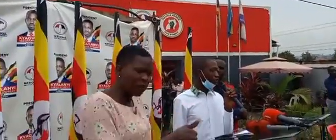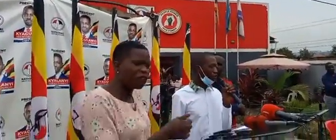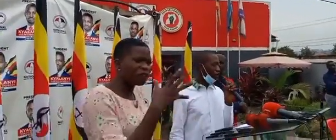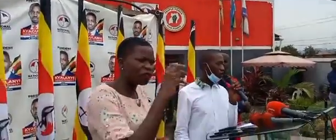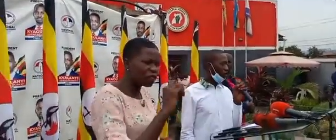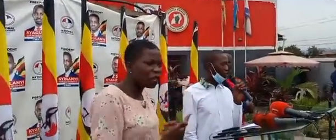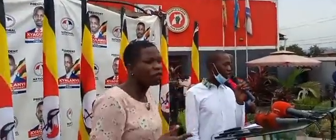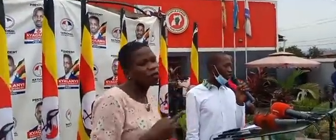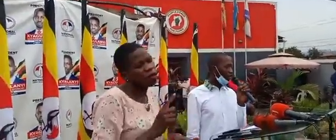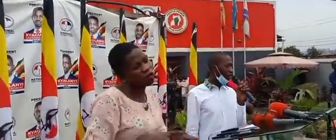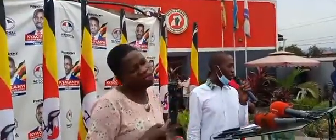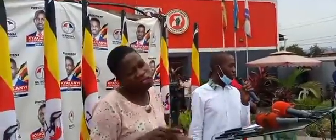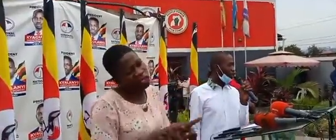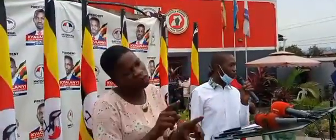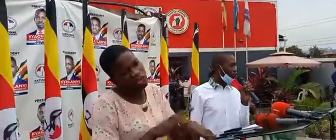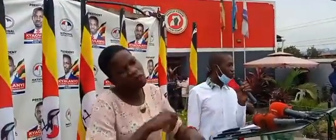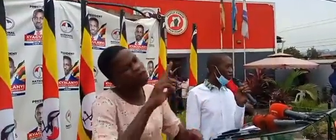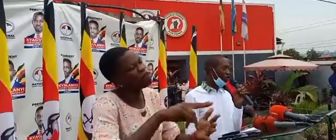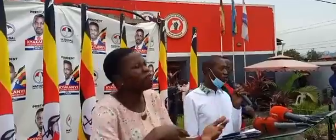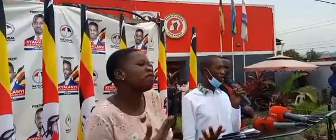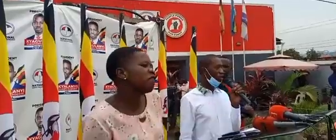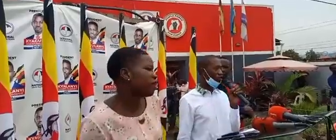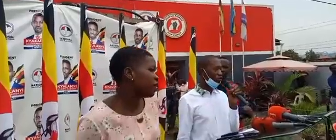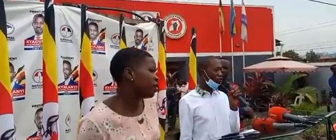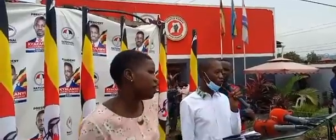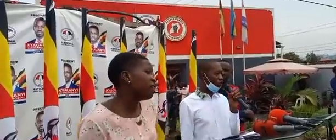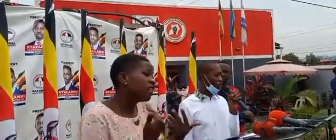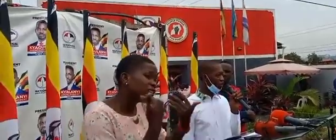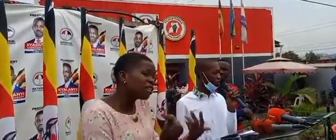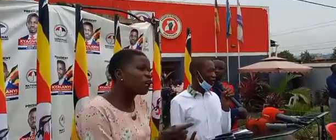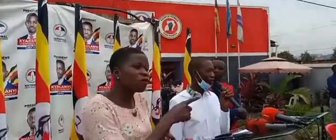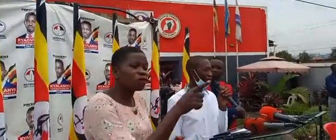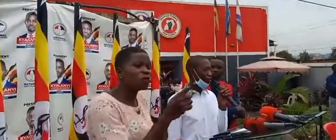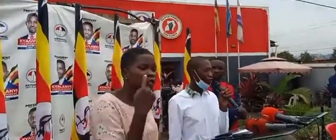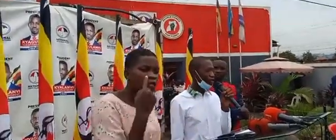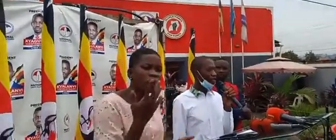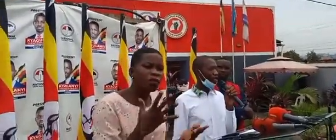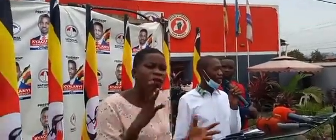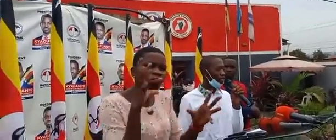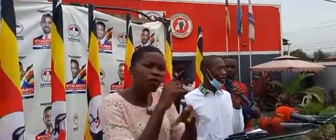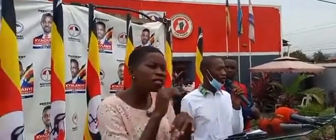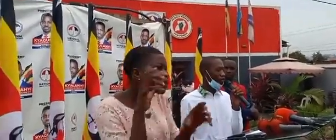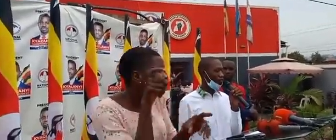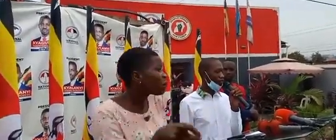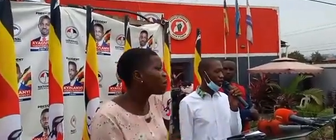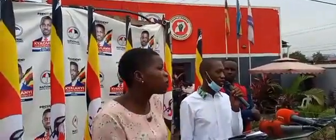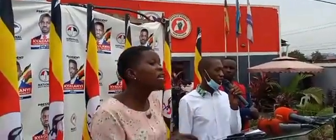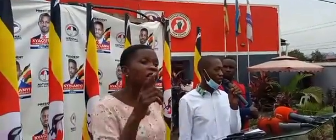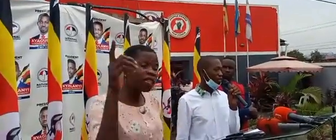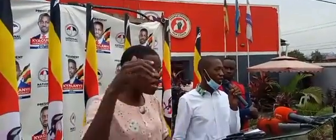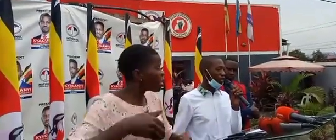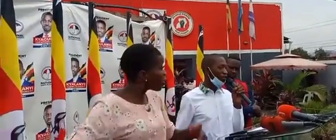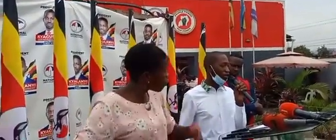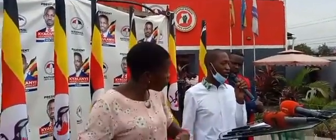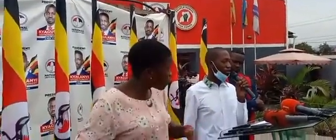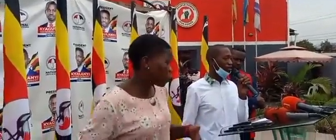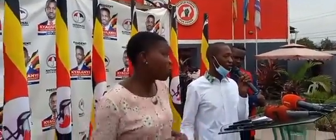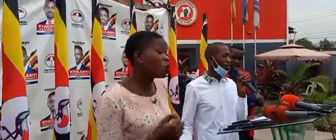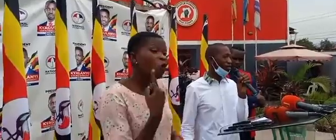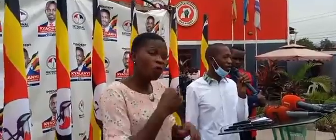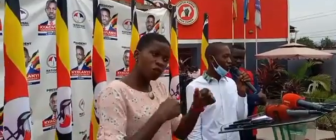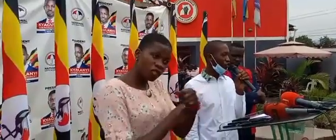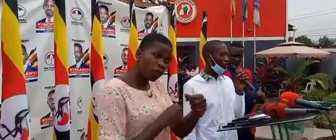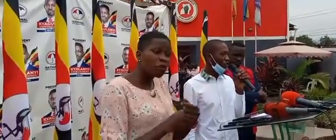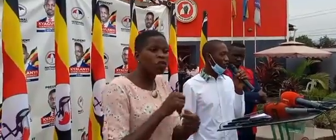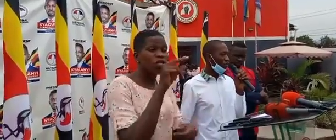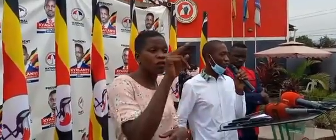so abantu banje na mwira onga ino mtu wogota laba wechitali abasinga yo bavubuka na dalaba wagizi